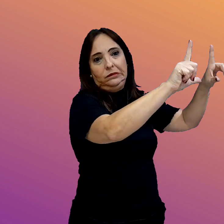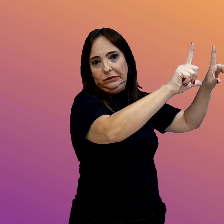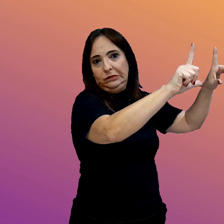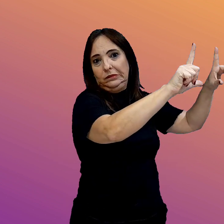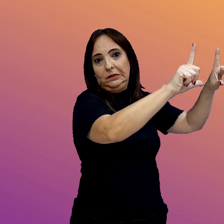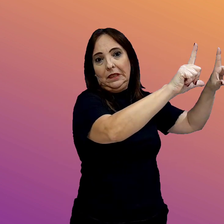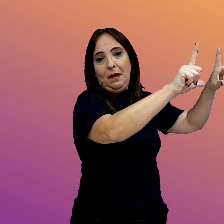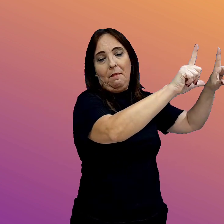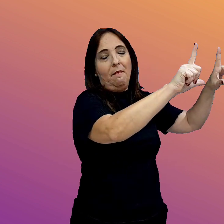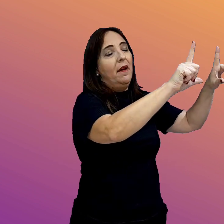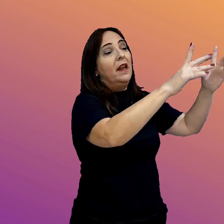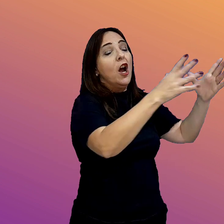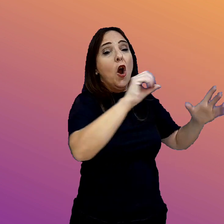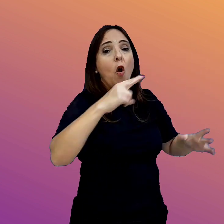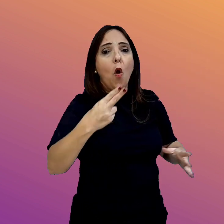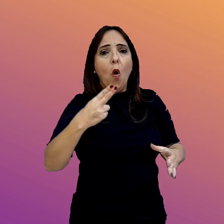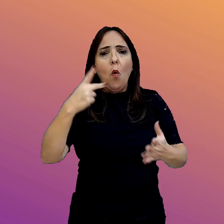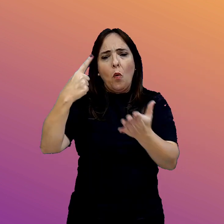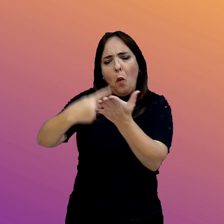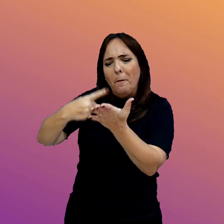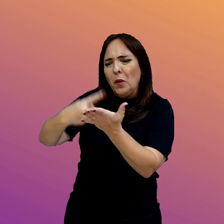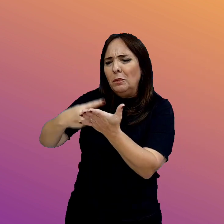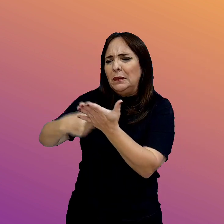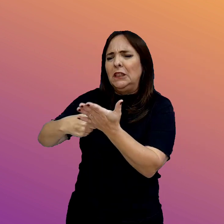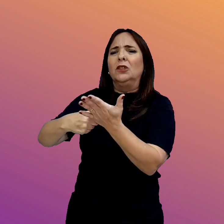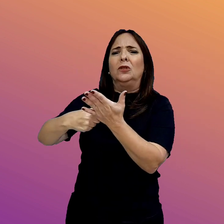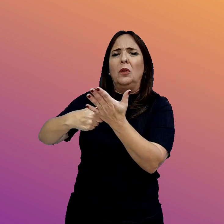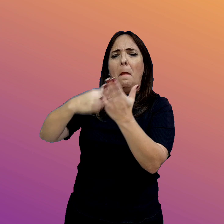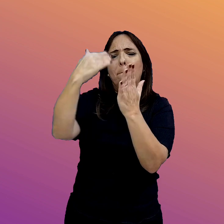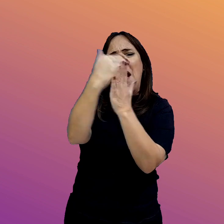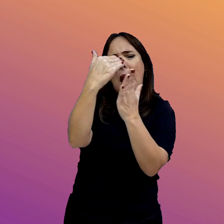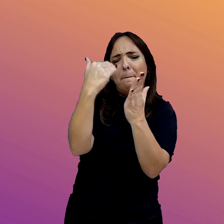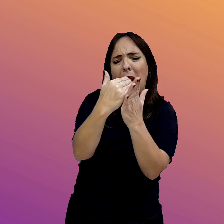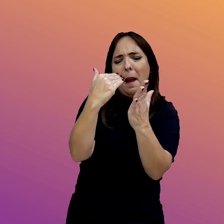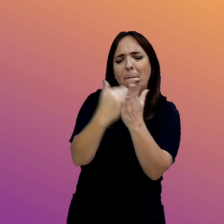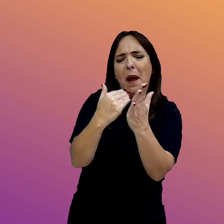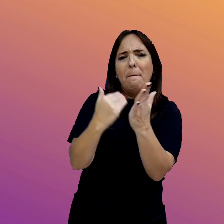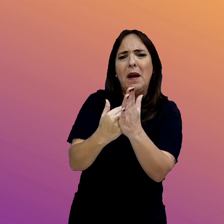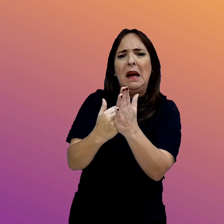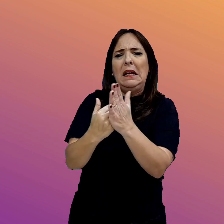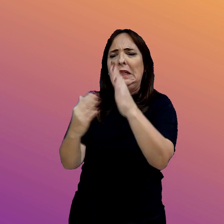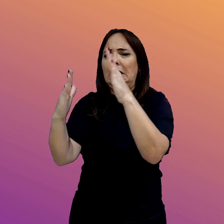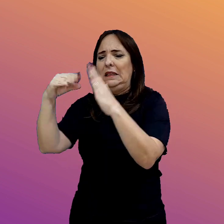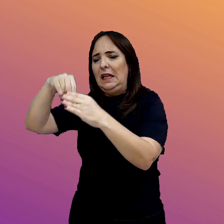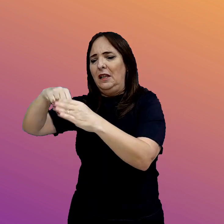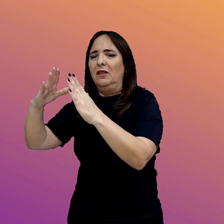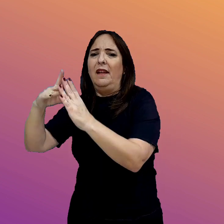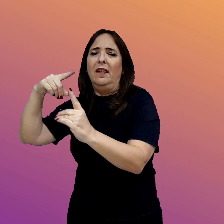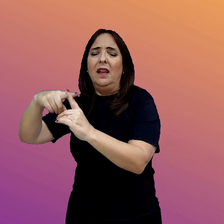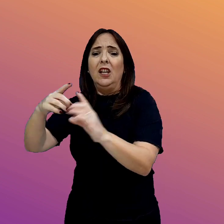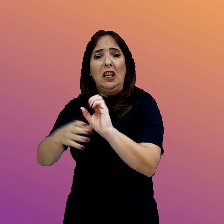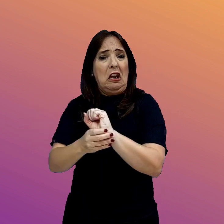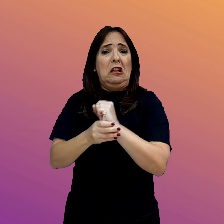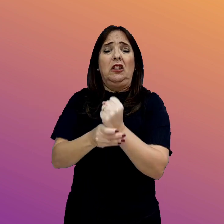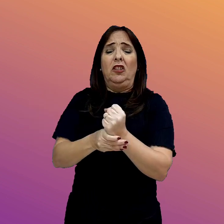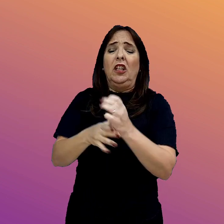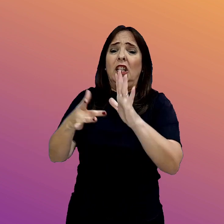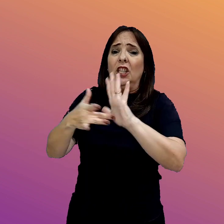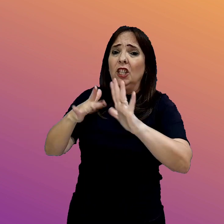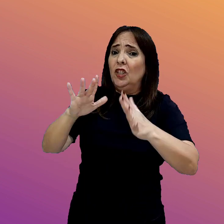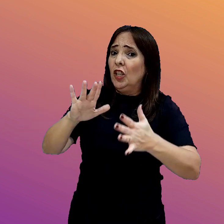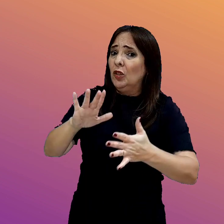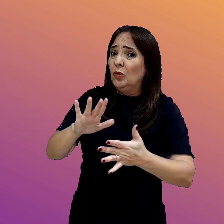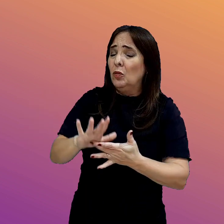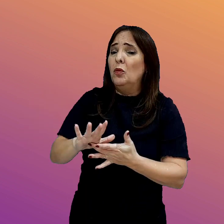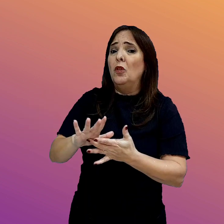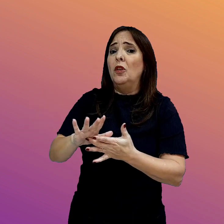compromissos na igreja e ser muito ativo, e que isso vai ser garantia de que Jesus vai estar presente no lar. Mas não é